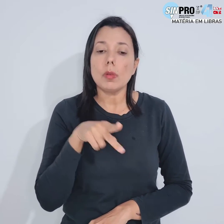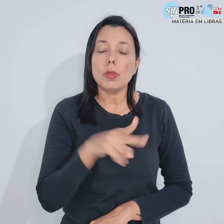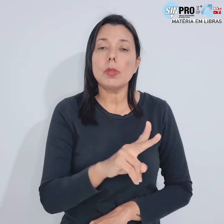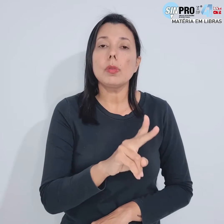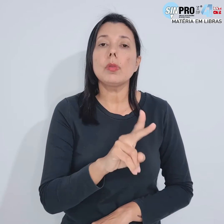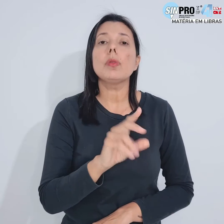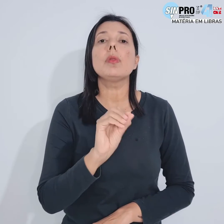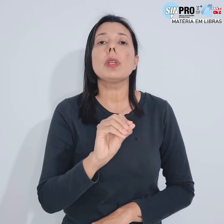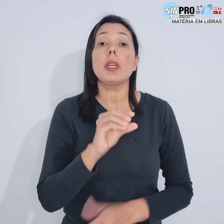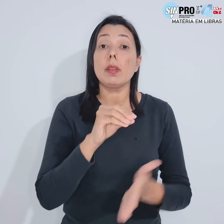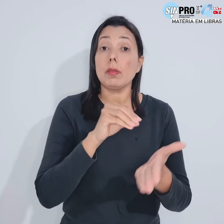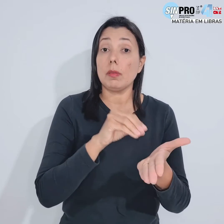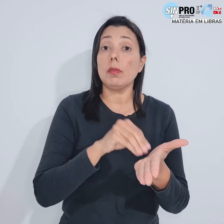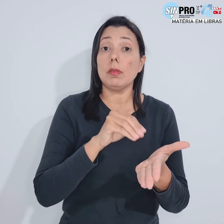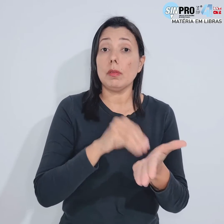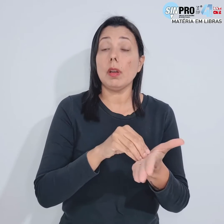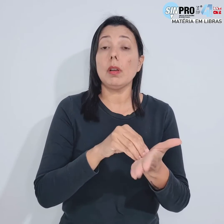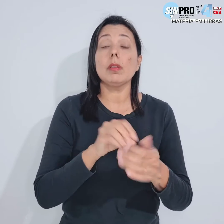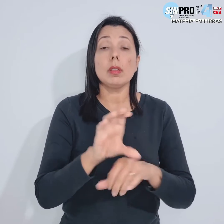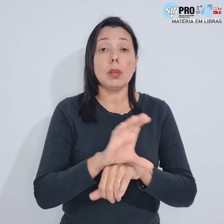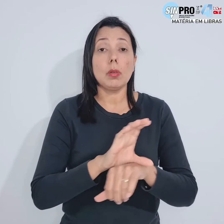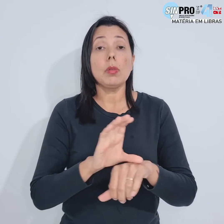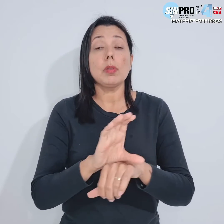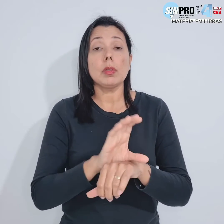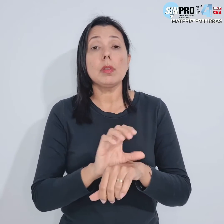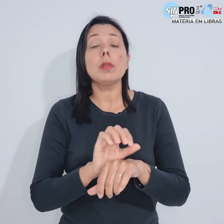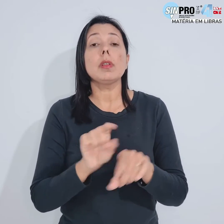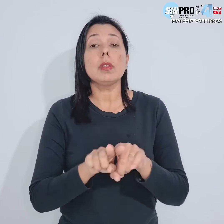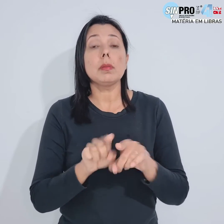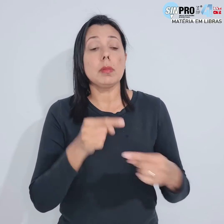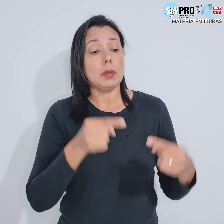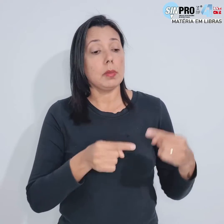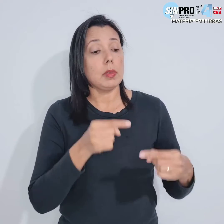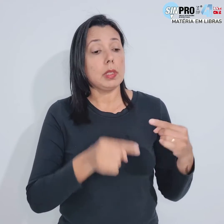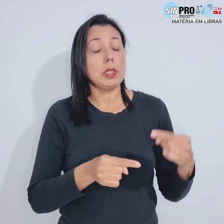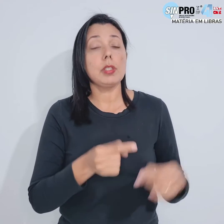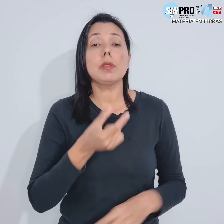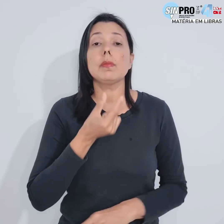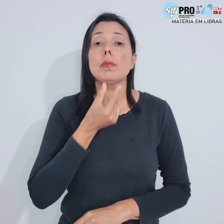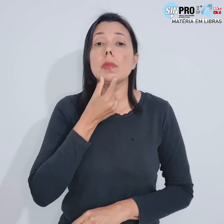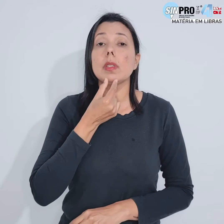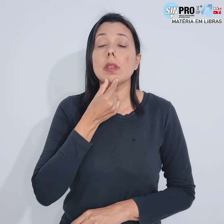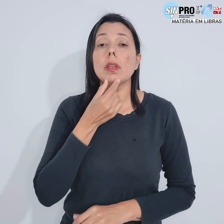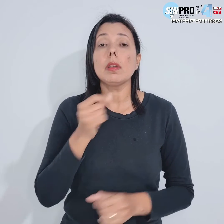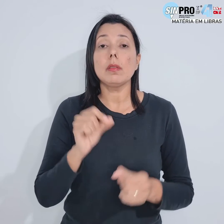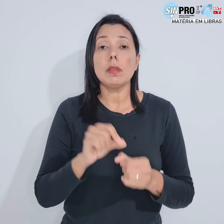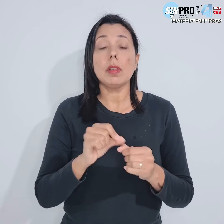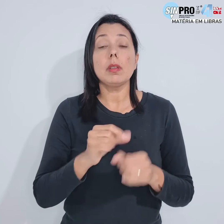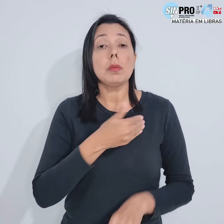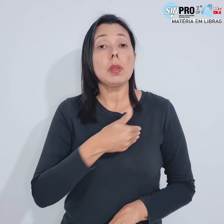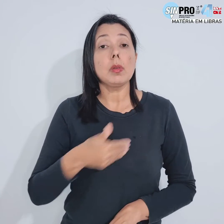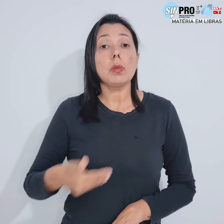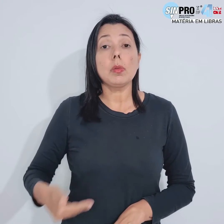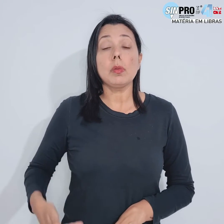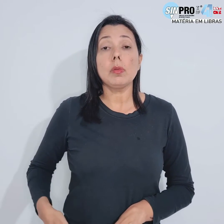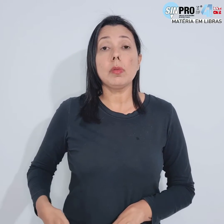a inconsistência da Constituição e as políticas neoliberais pregadas pelos governos